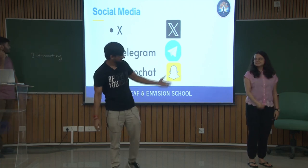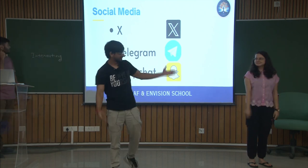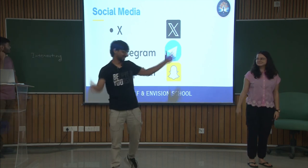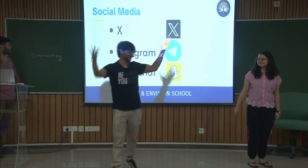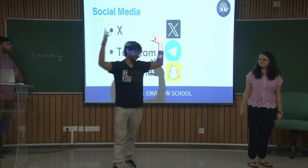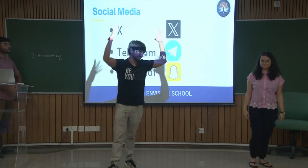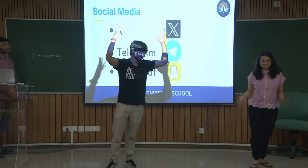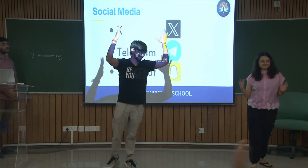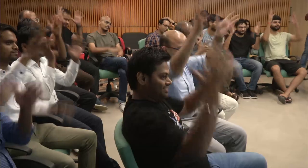ग्रेट.